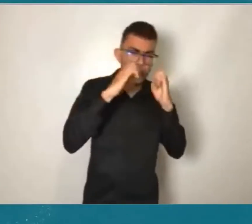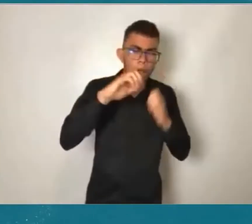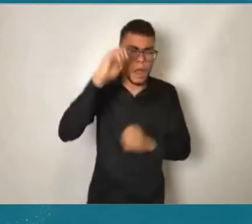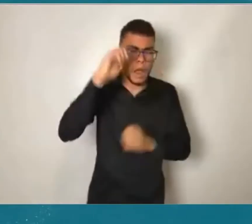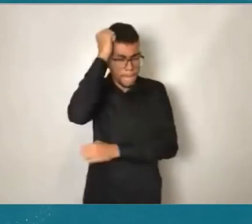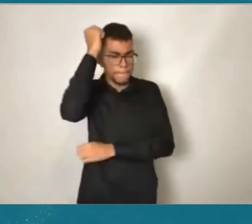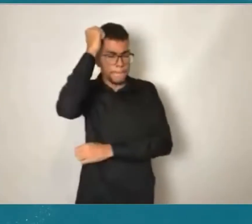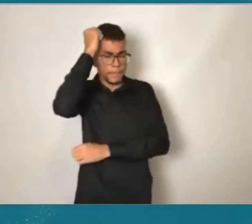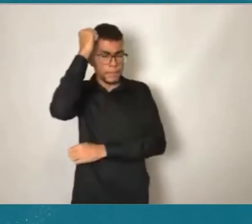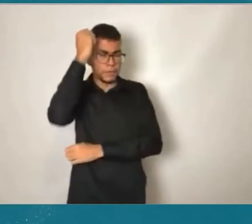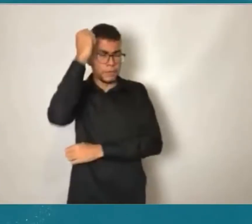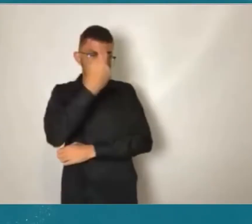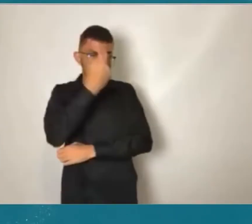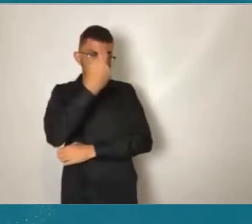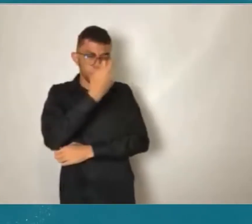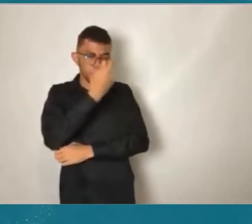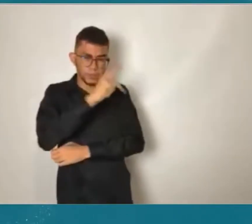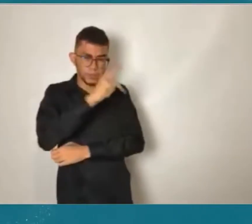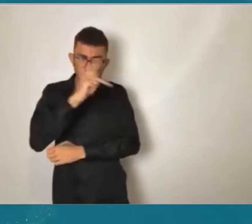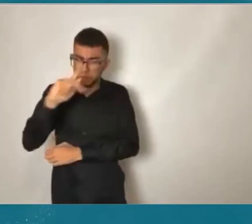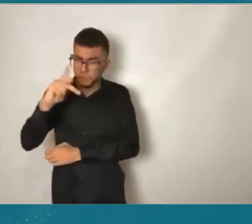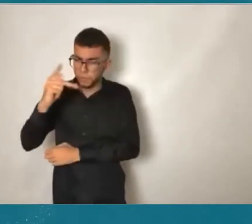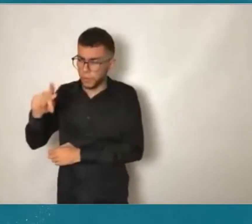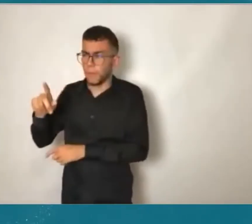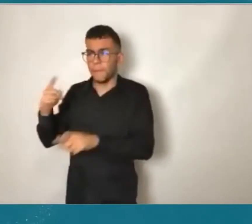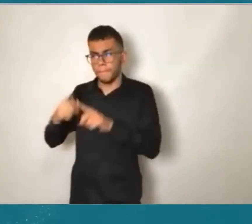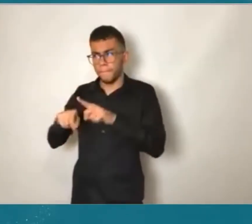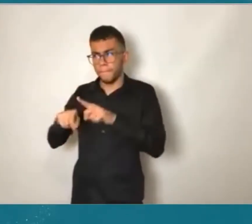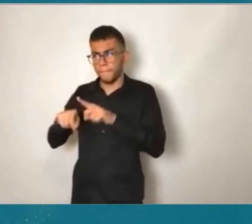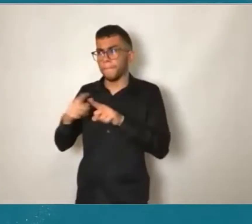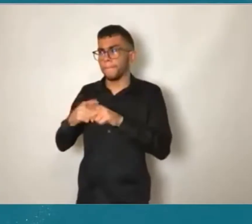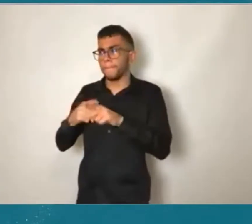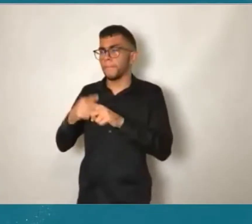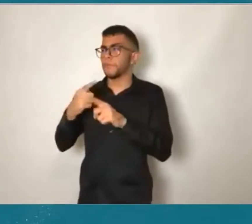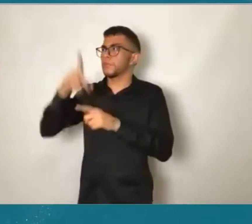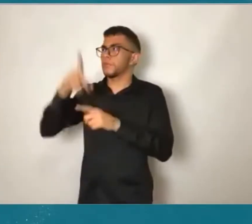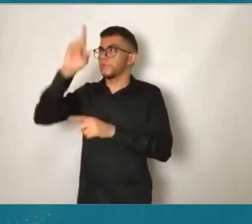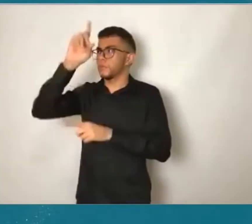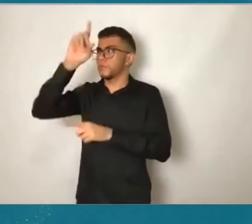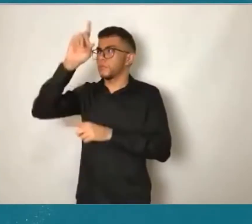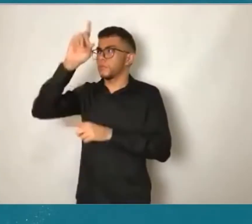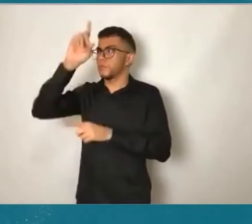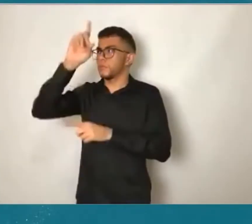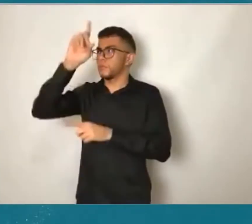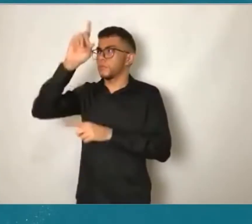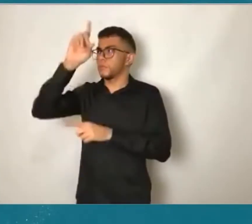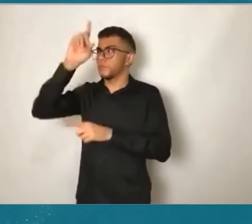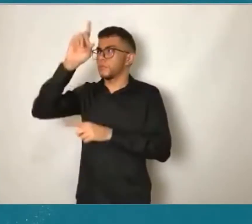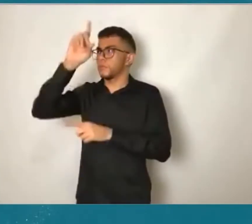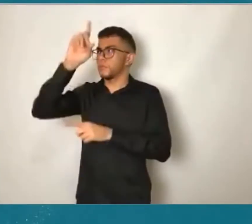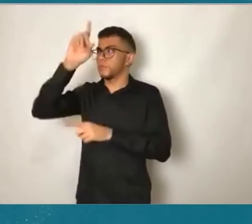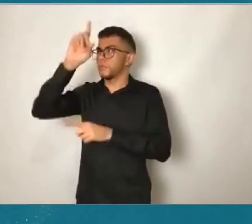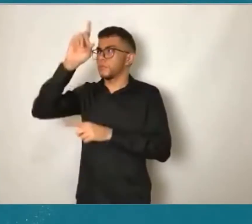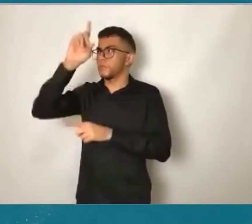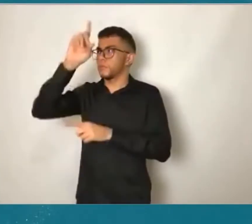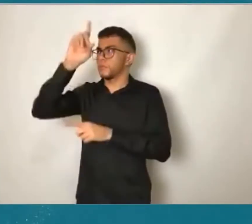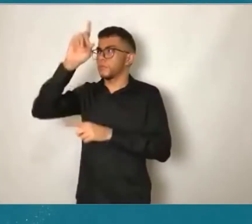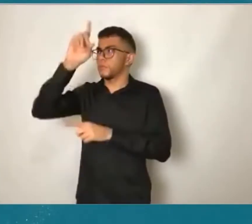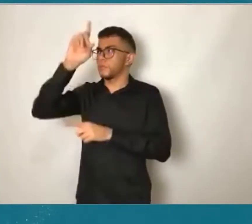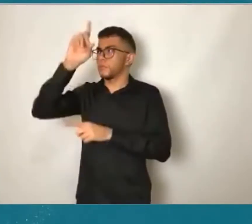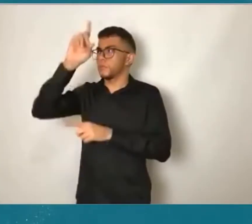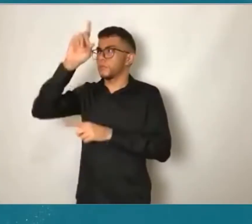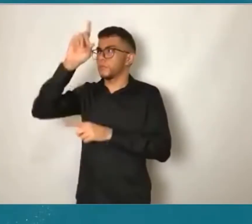que vai acontecer? O reino de Judá também será punido, né? E Deus então fará do rei